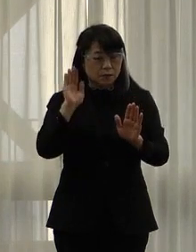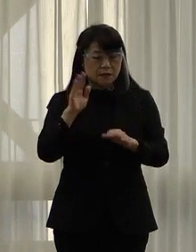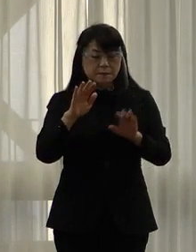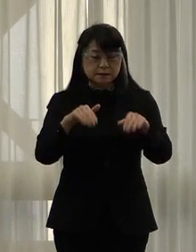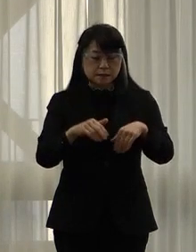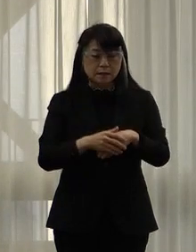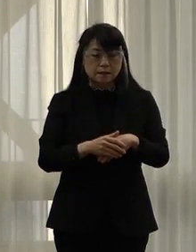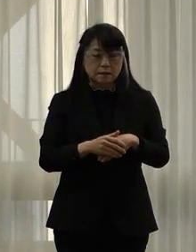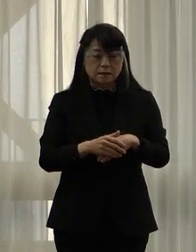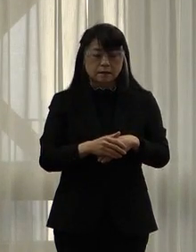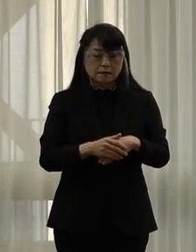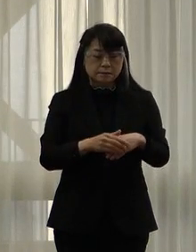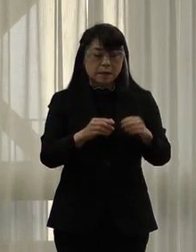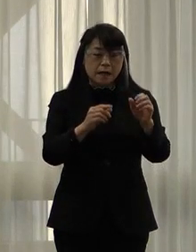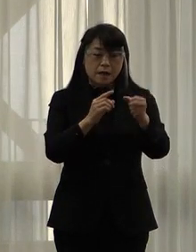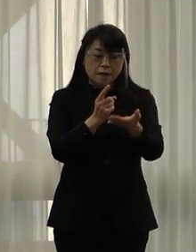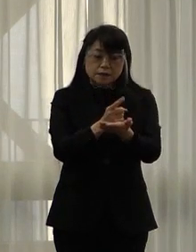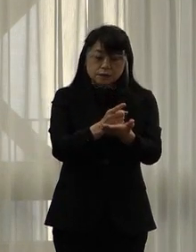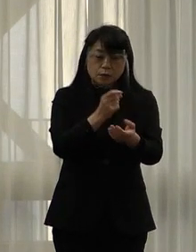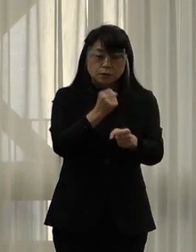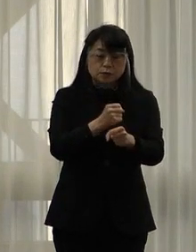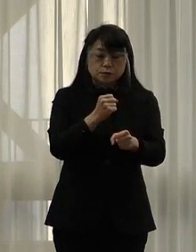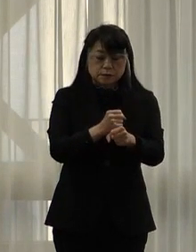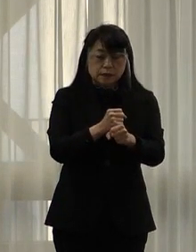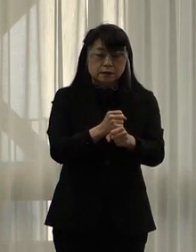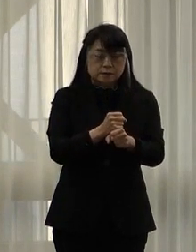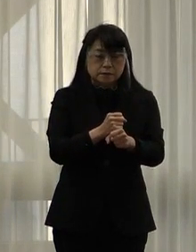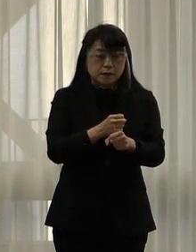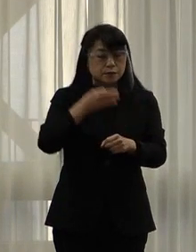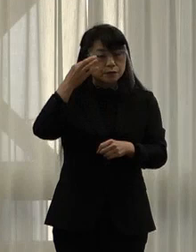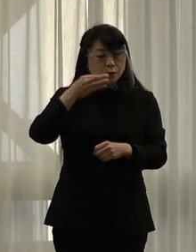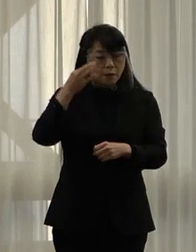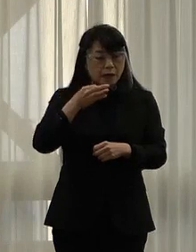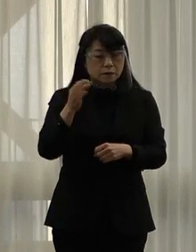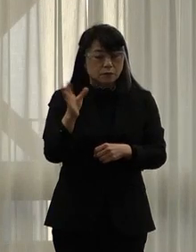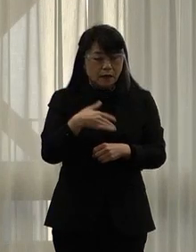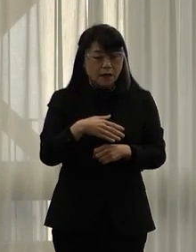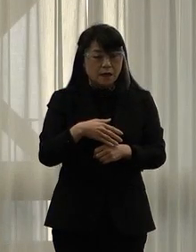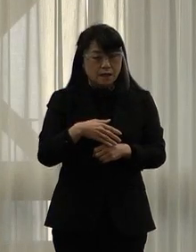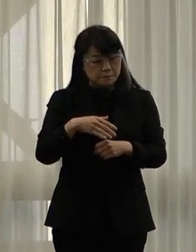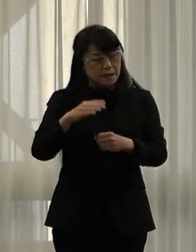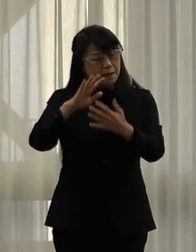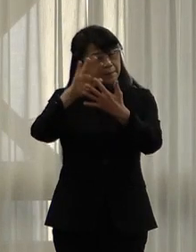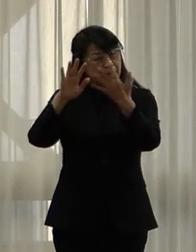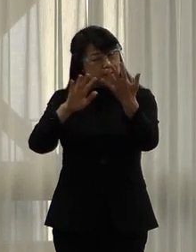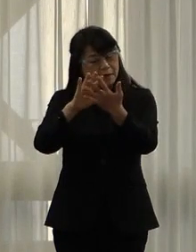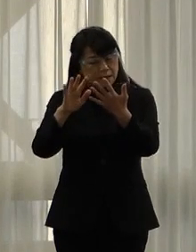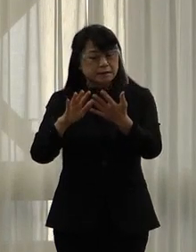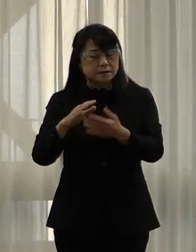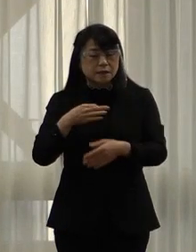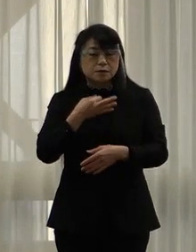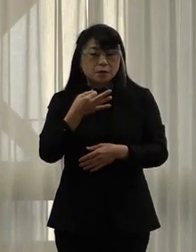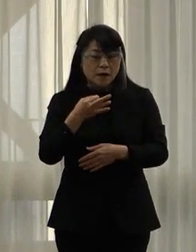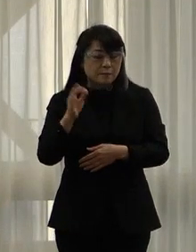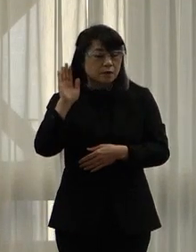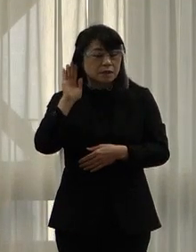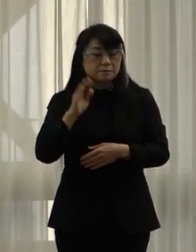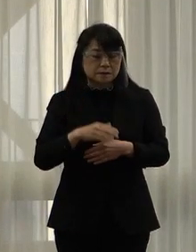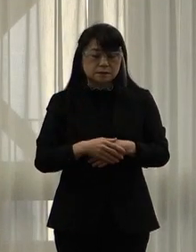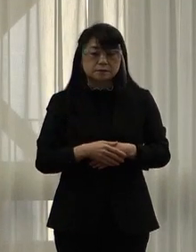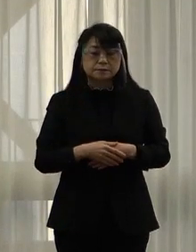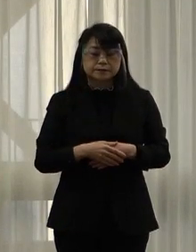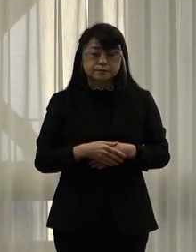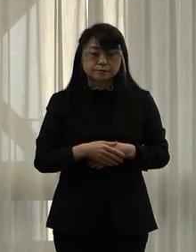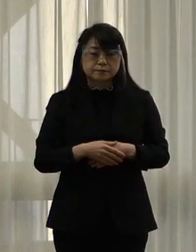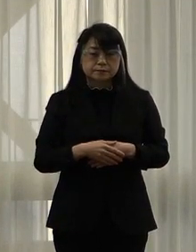みを作った方に対する評価がある反面、一部抽象的だというようなお声も聞いております。